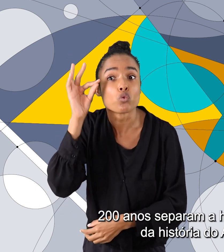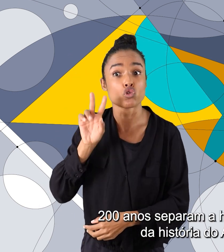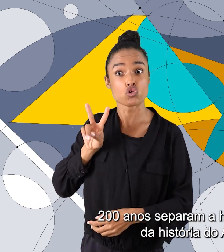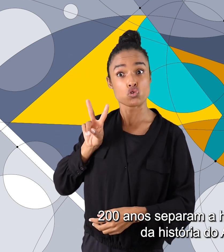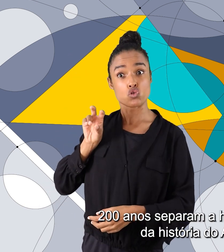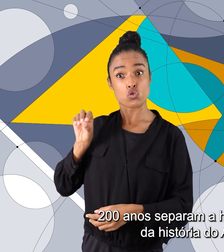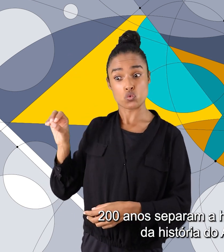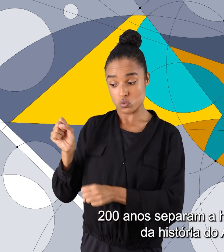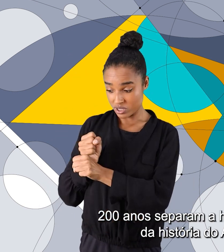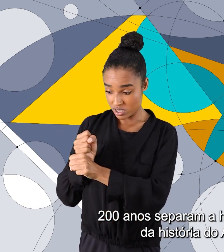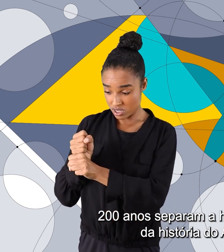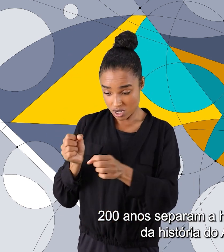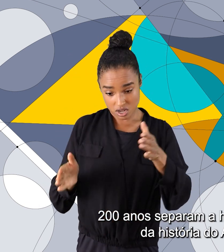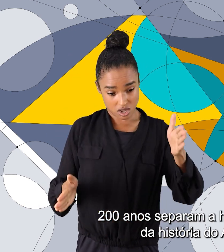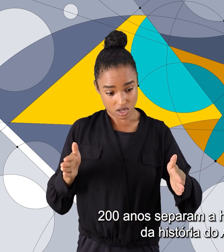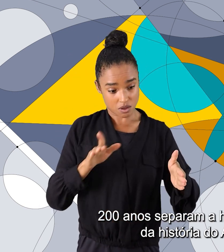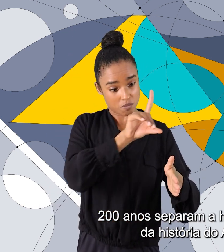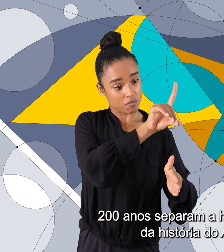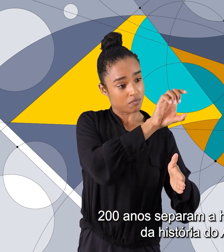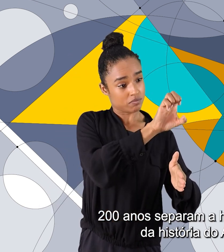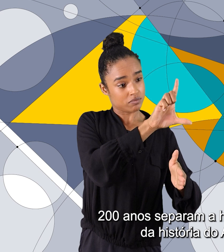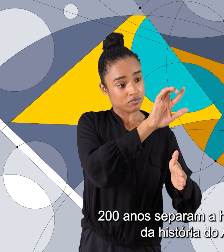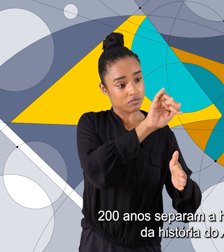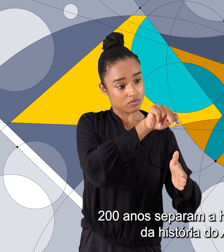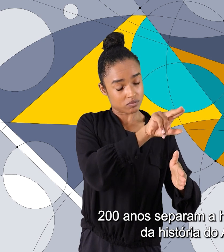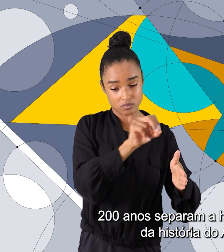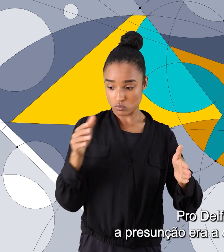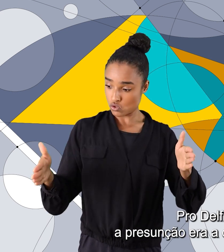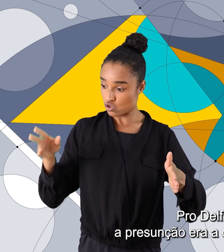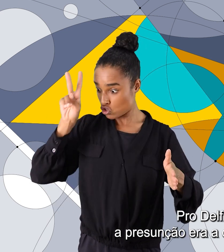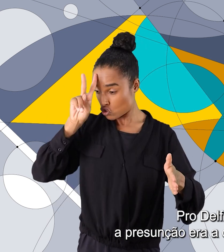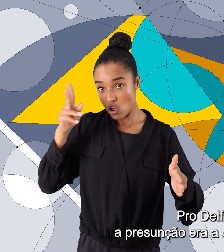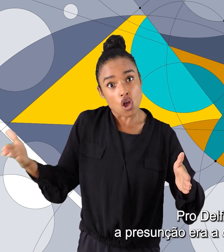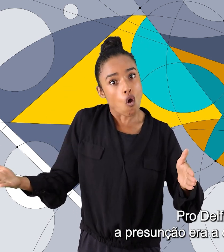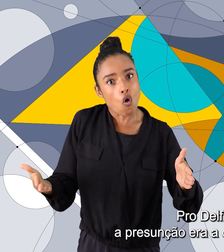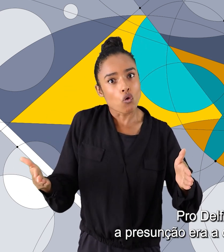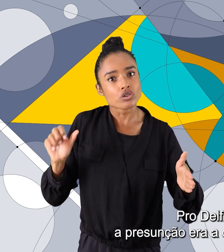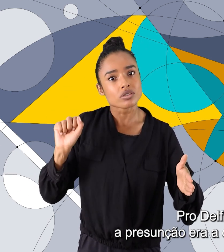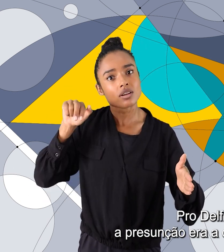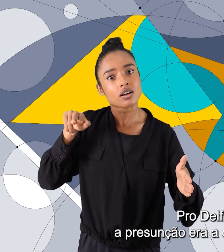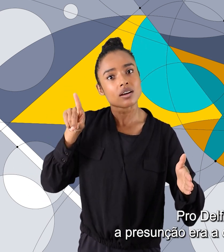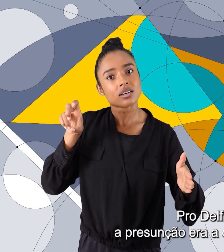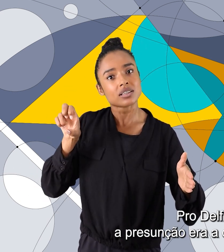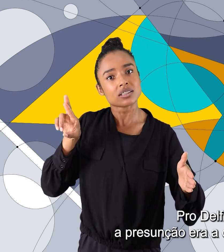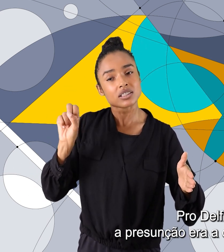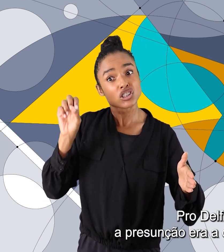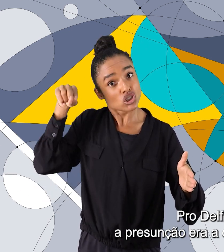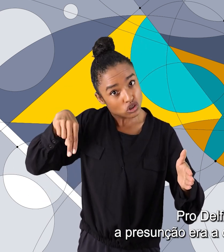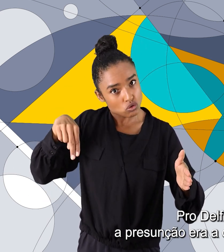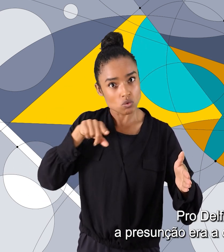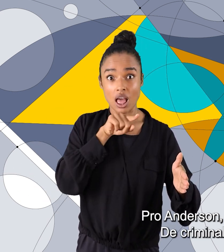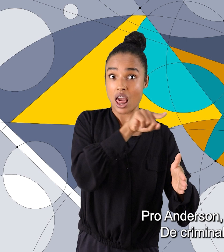200 anos separam a história do Delfino da história do Anderson. Para o Delfino, a presunção era a de